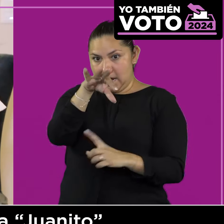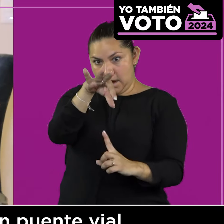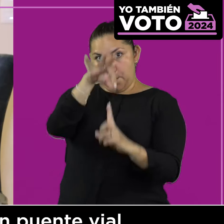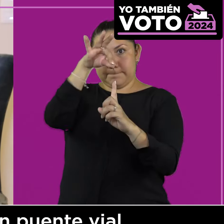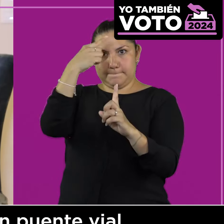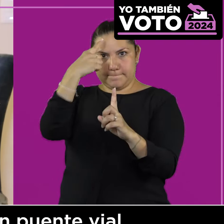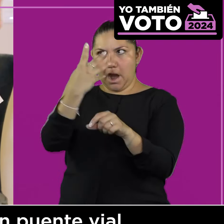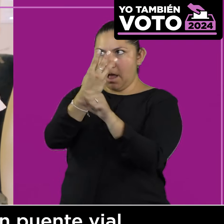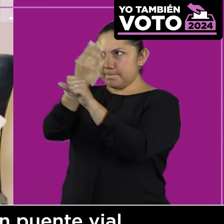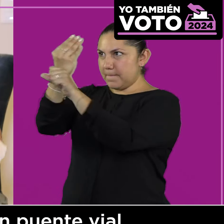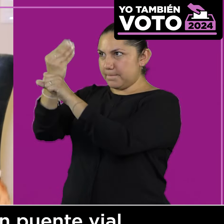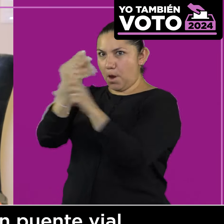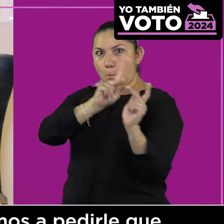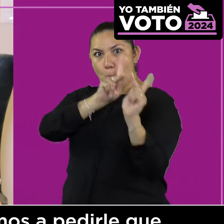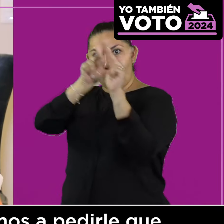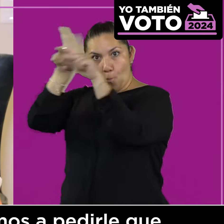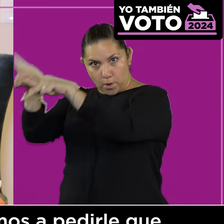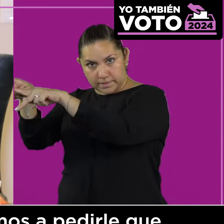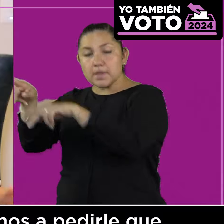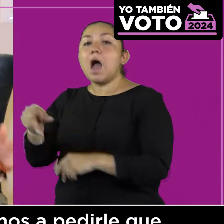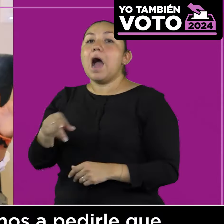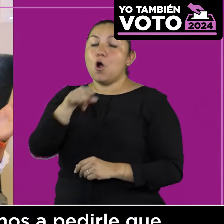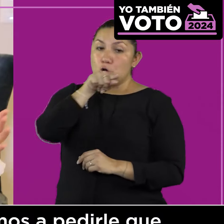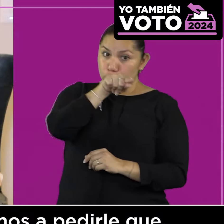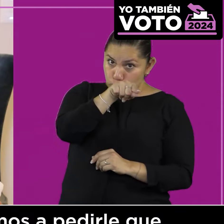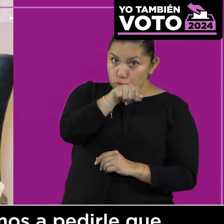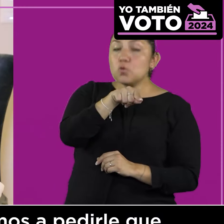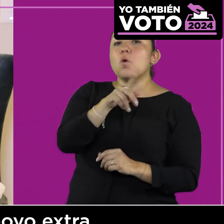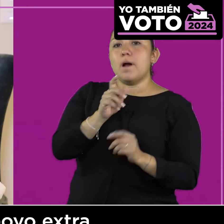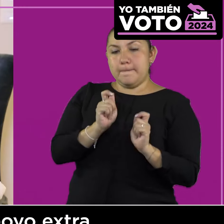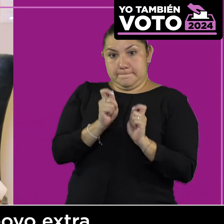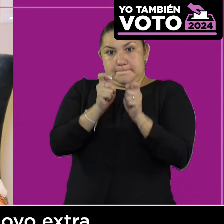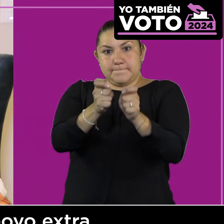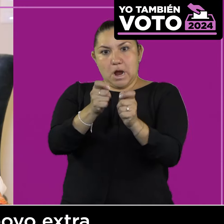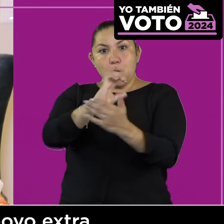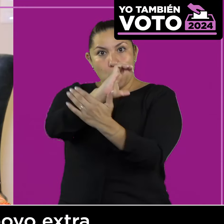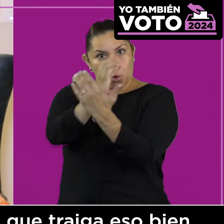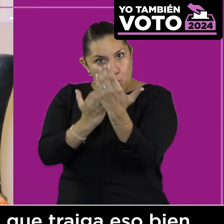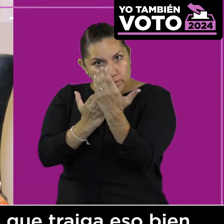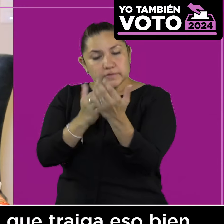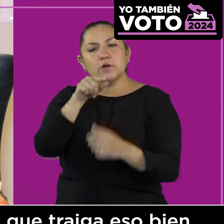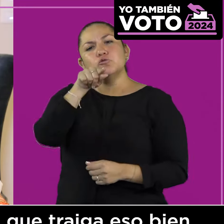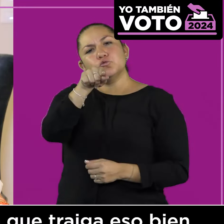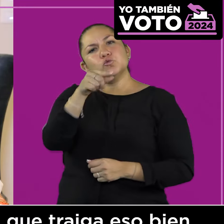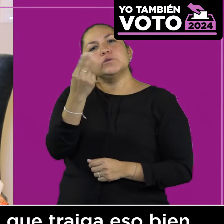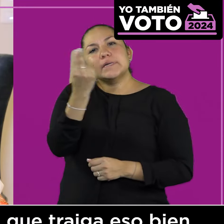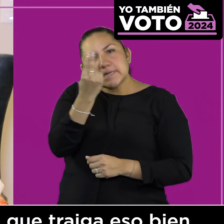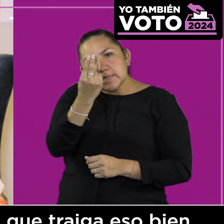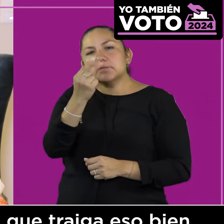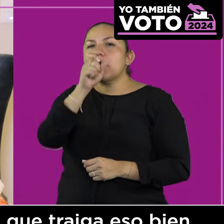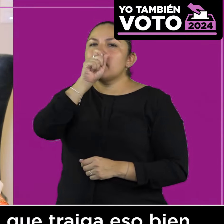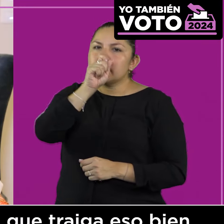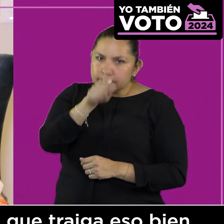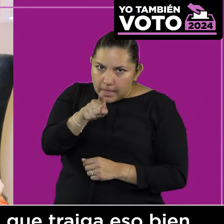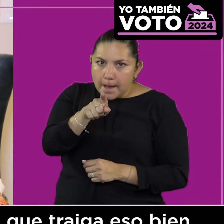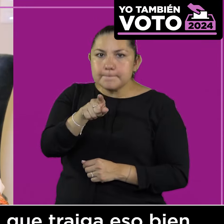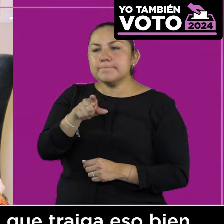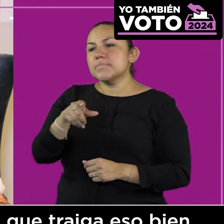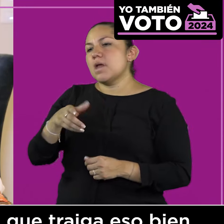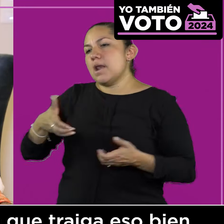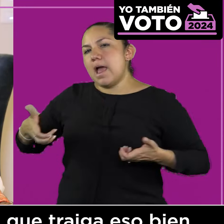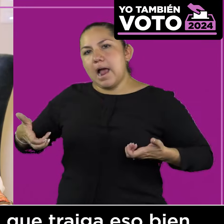eh Para hacer un puente Vial Bueno a ese vamos a pedirle que como apoyo extra haga una